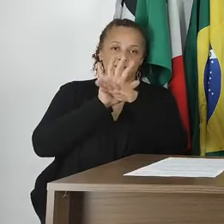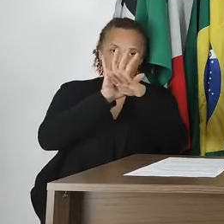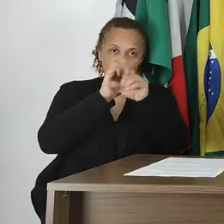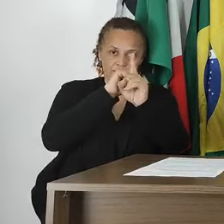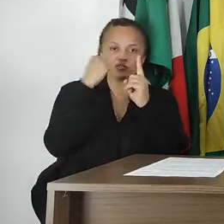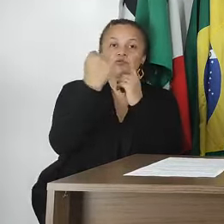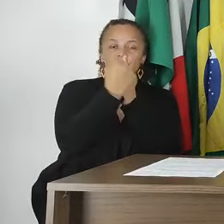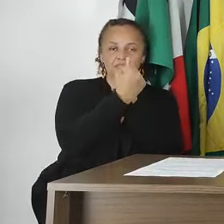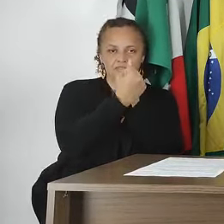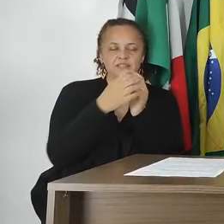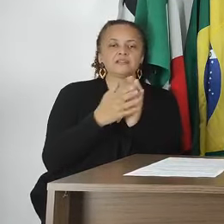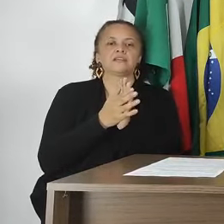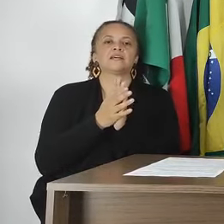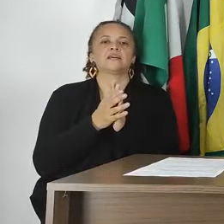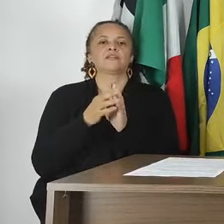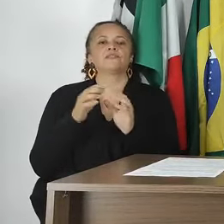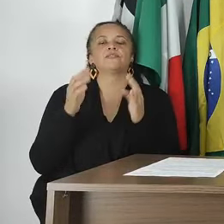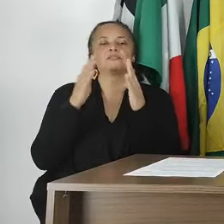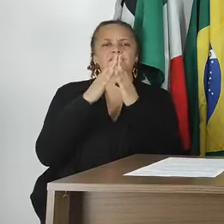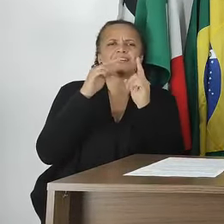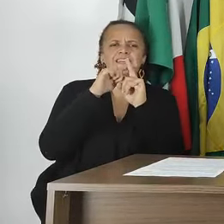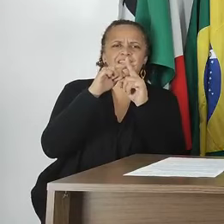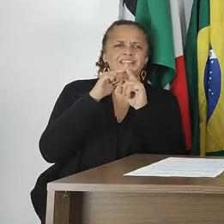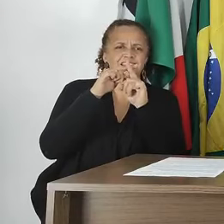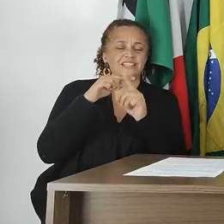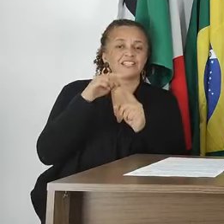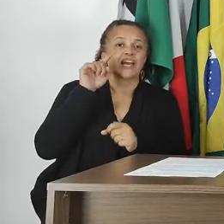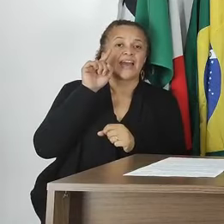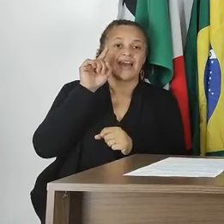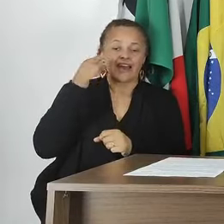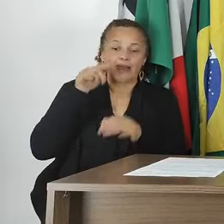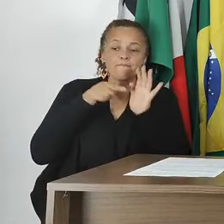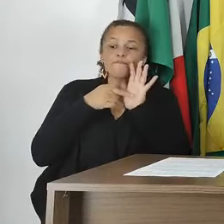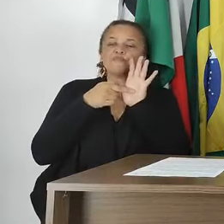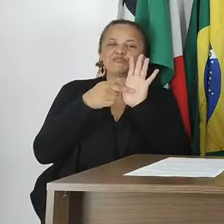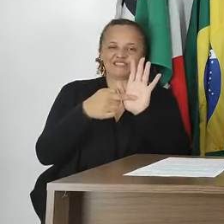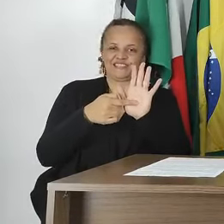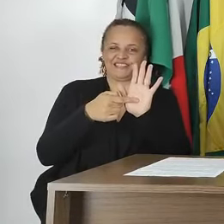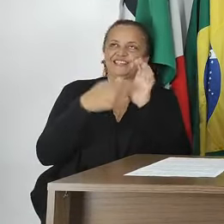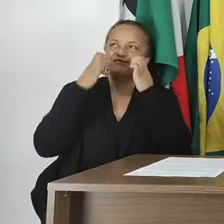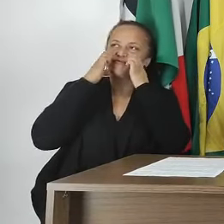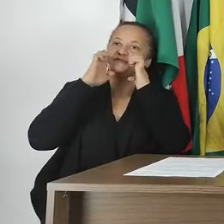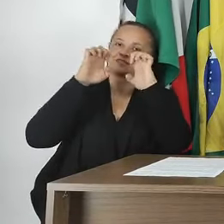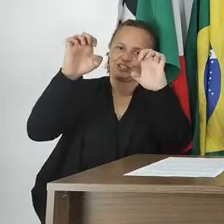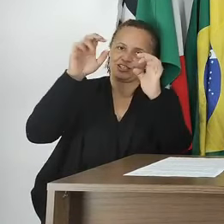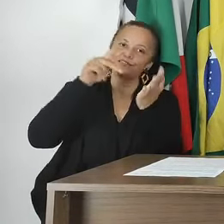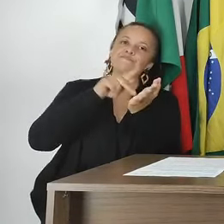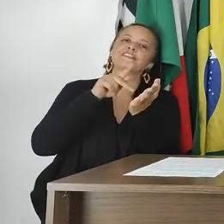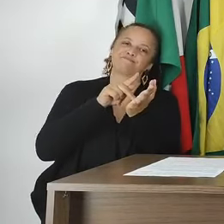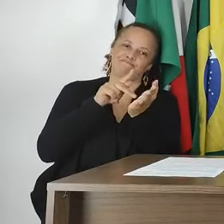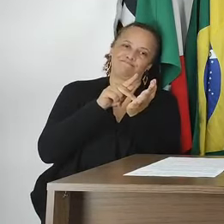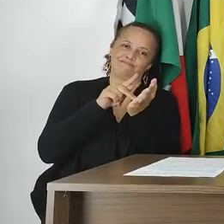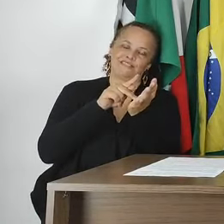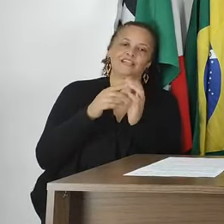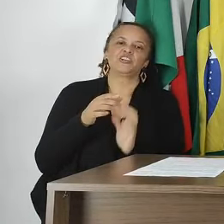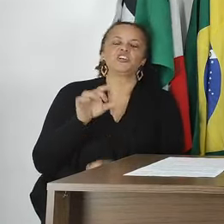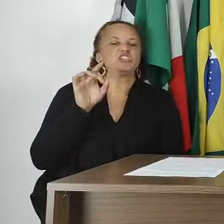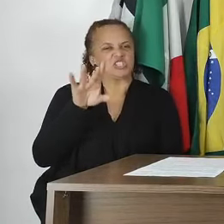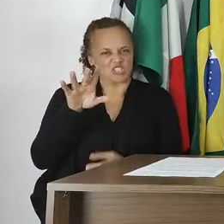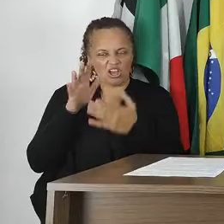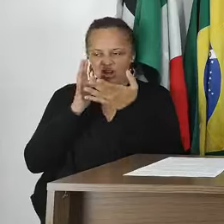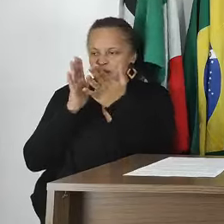a manifestação prática da mensagem do Evangelho. O Evangelho de atitudes e não somente de